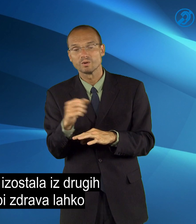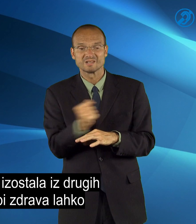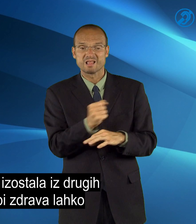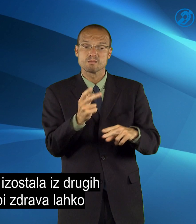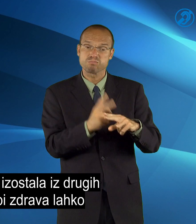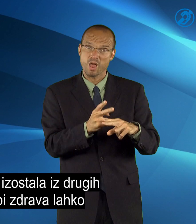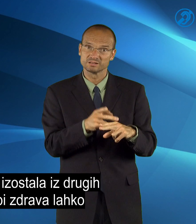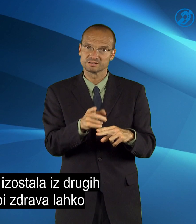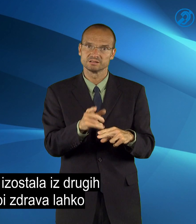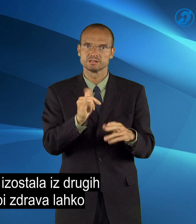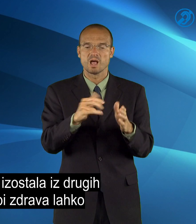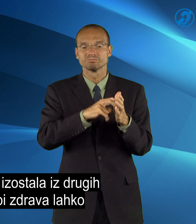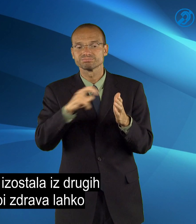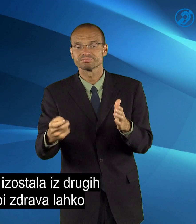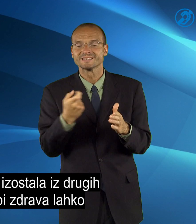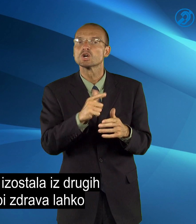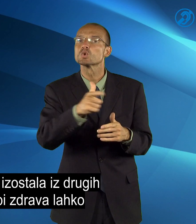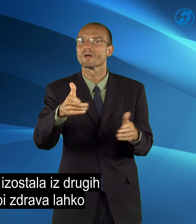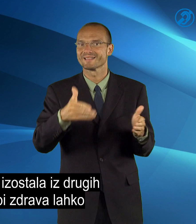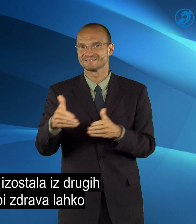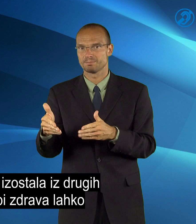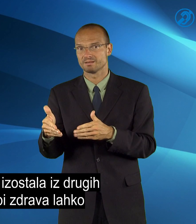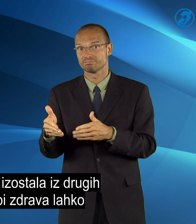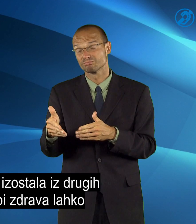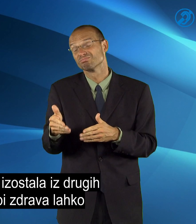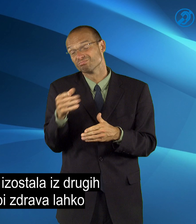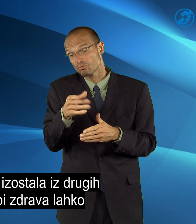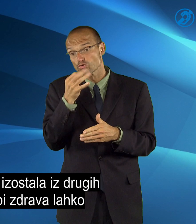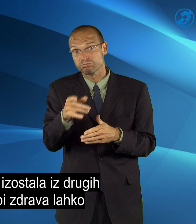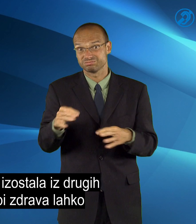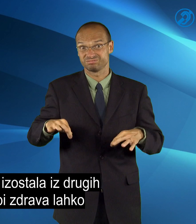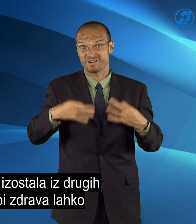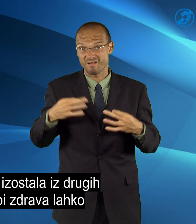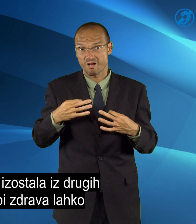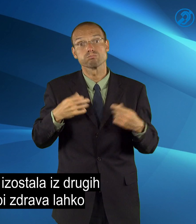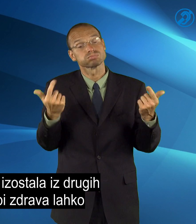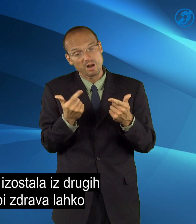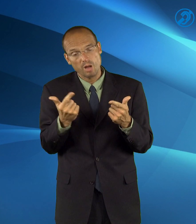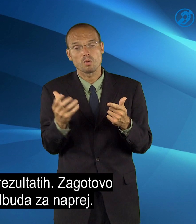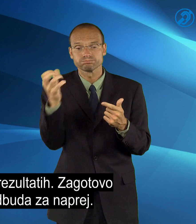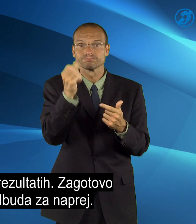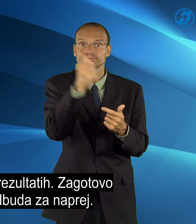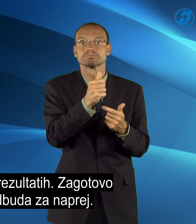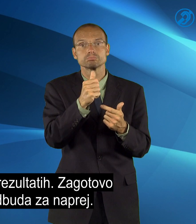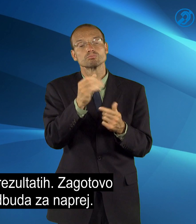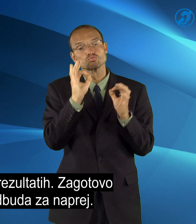Zaradi bolezni je izostala iz drugih disciplin, kjer bi zdrava lahko posegla po dobrih rezultatih.